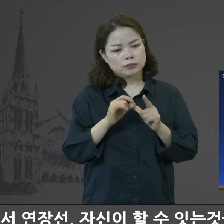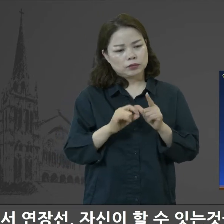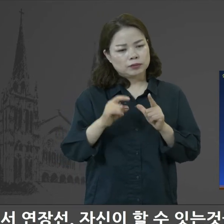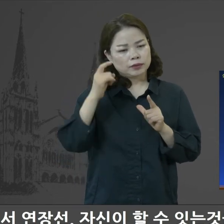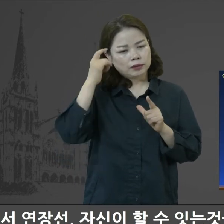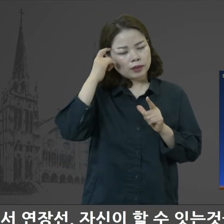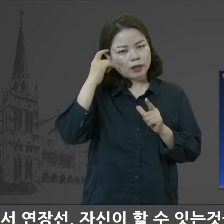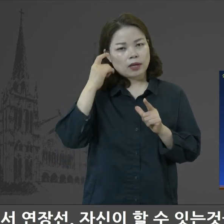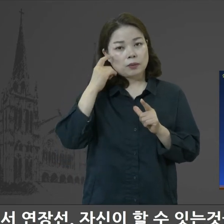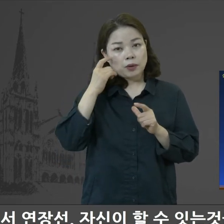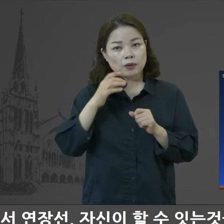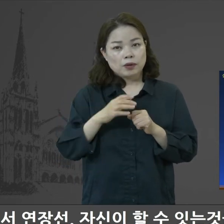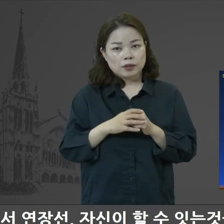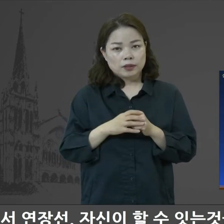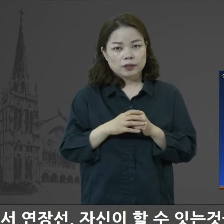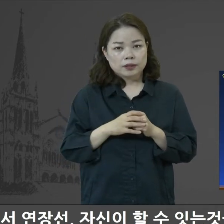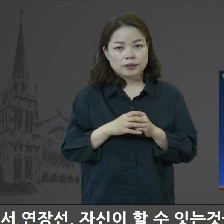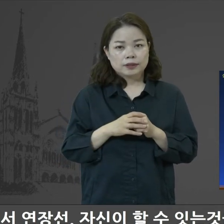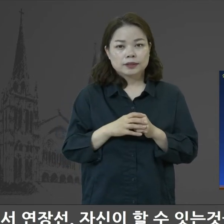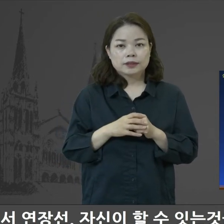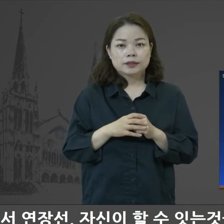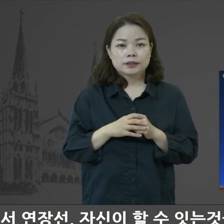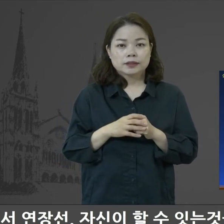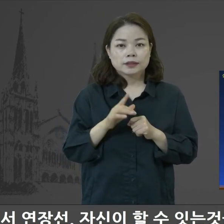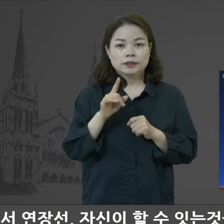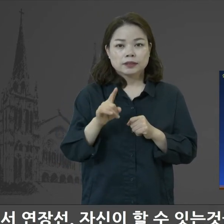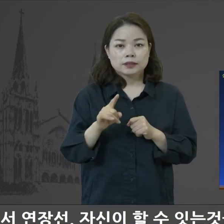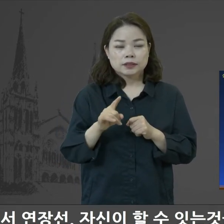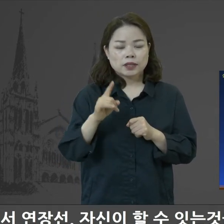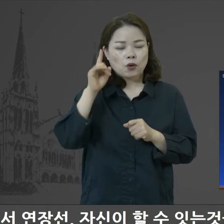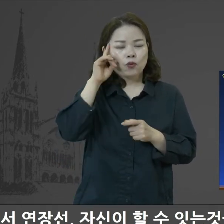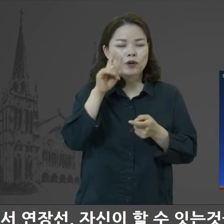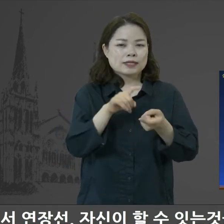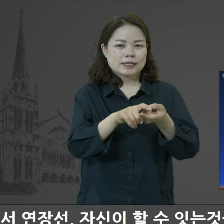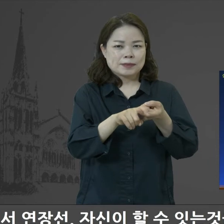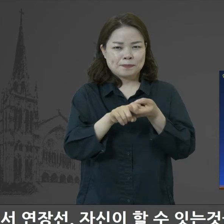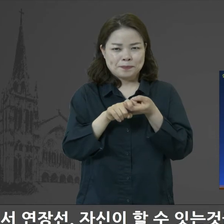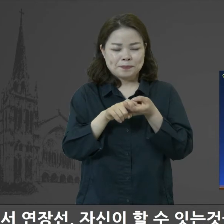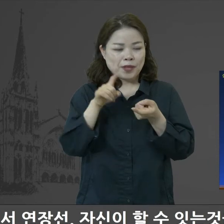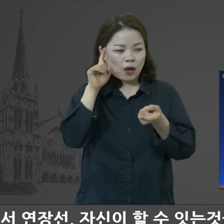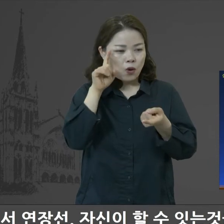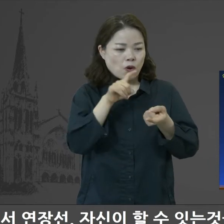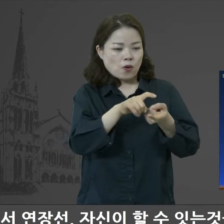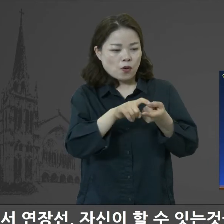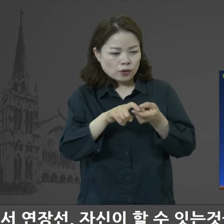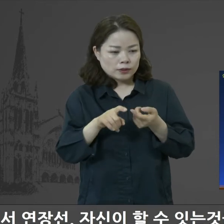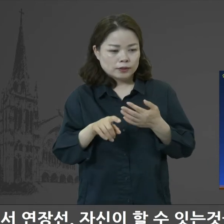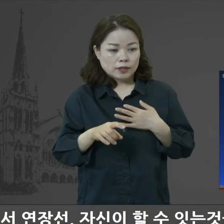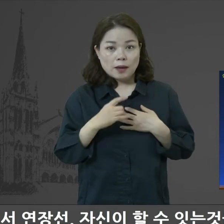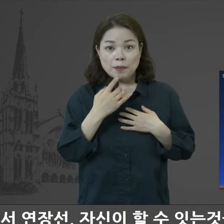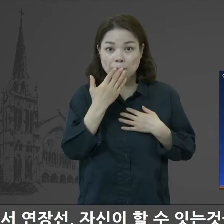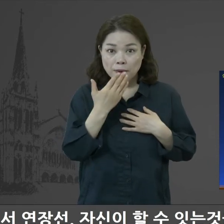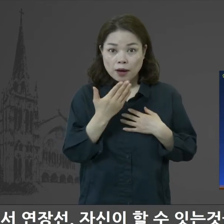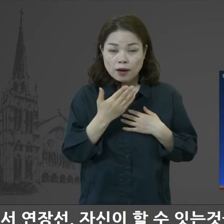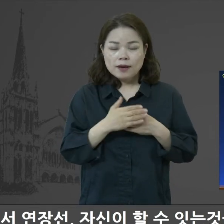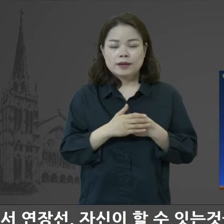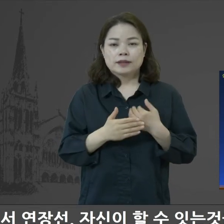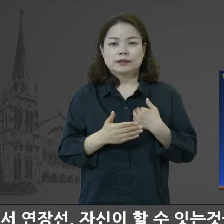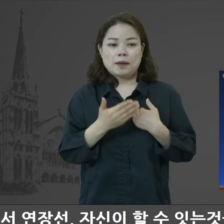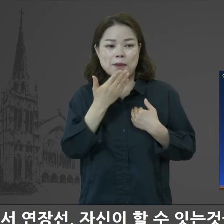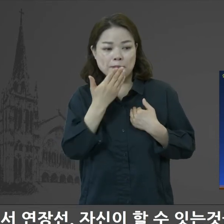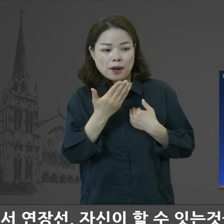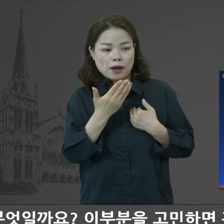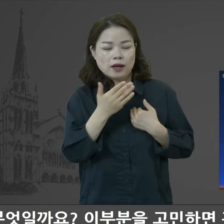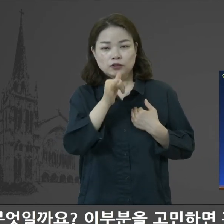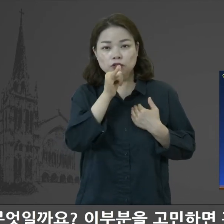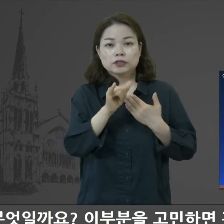고민해 보면 따라오는 게 있는 것 같습니다. 바로 관심이에요. 관심. 나만이 볼 수 있는 일, 나만이 볼